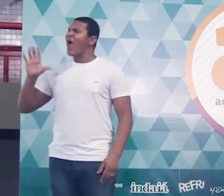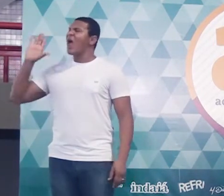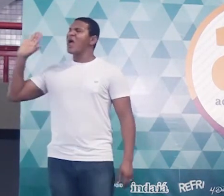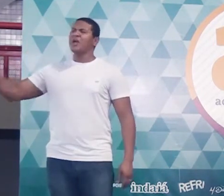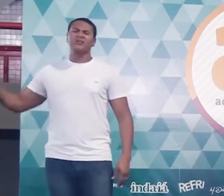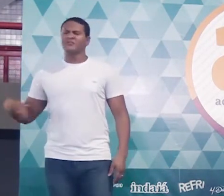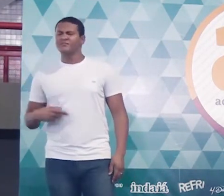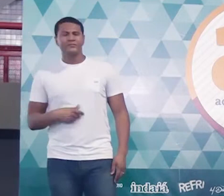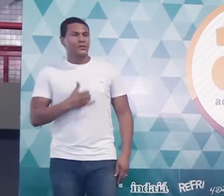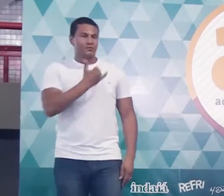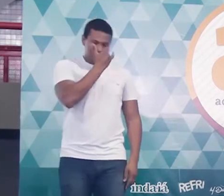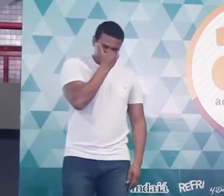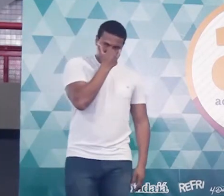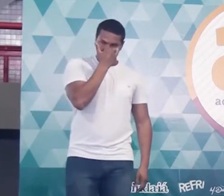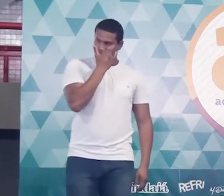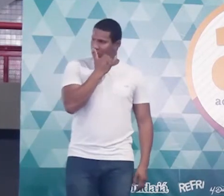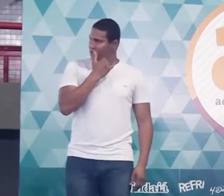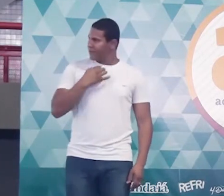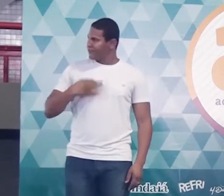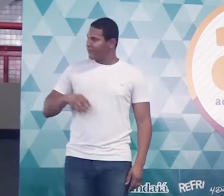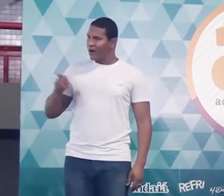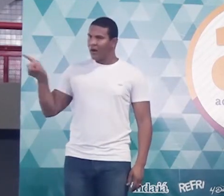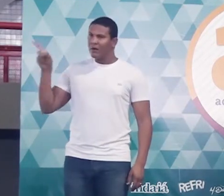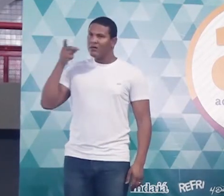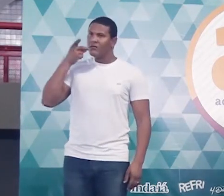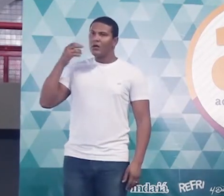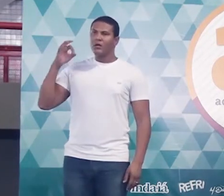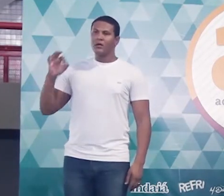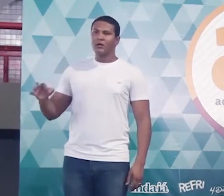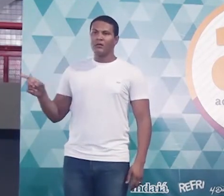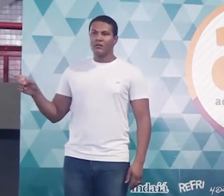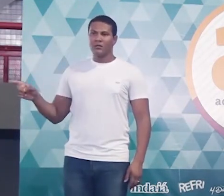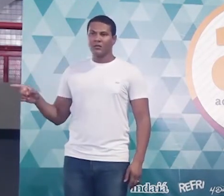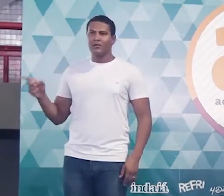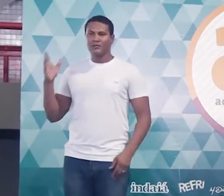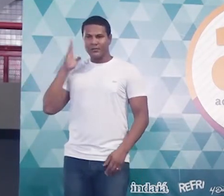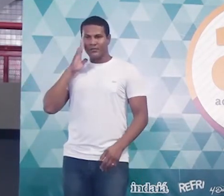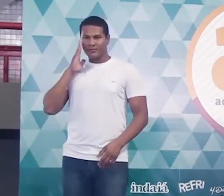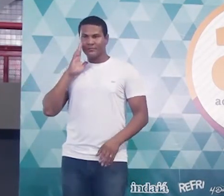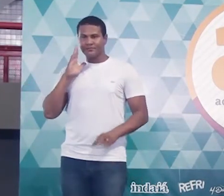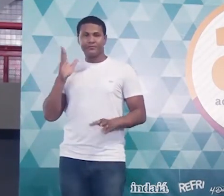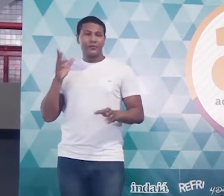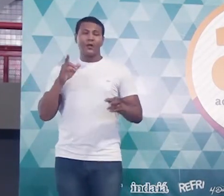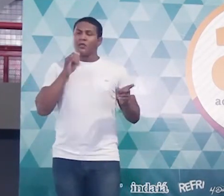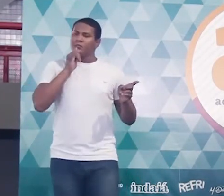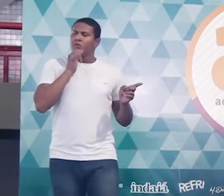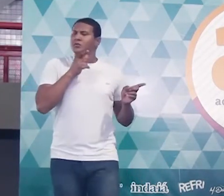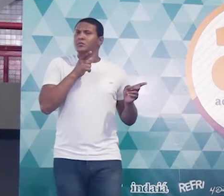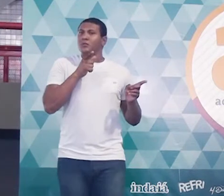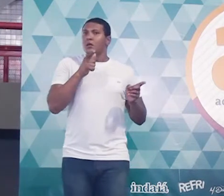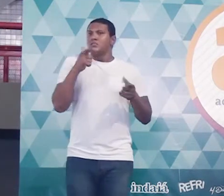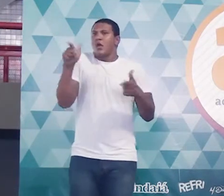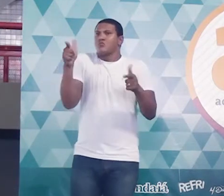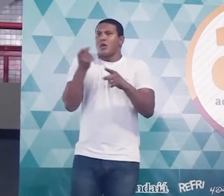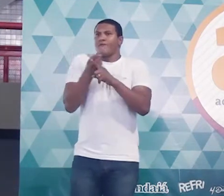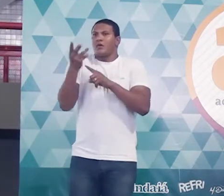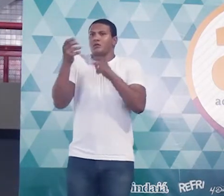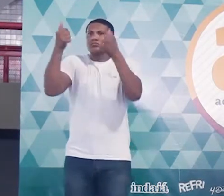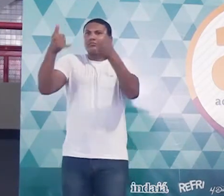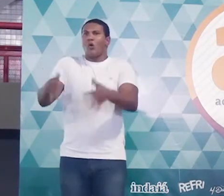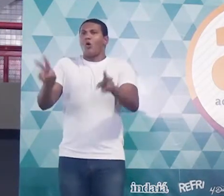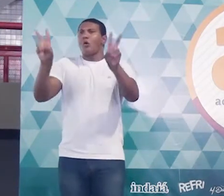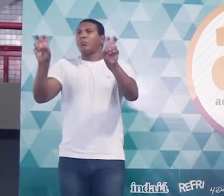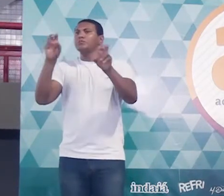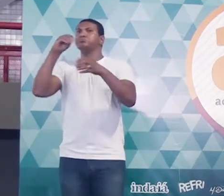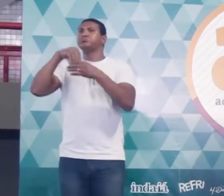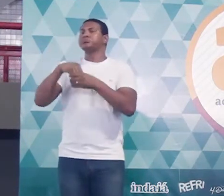Eu não tenho explicação física, né? Mas eu não gostaria de ficar com a boca torta. Mas o choque térmico é só se for muito,